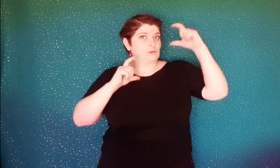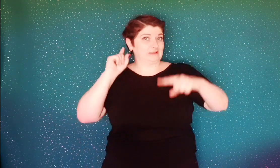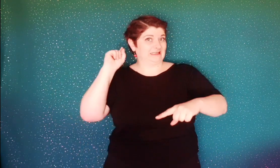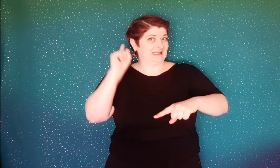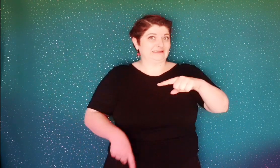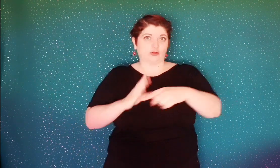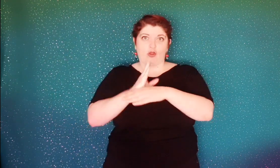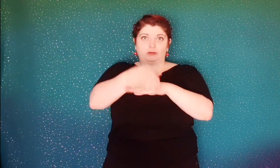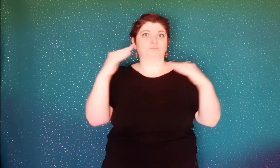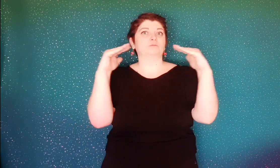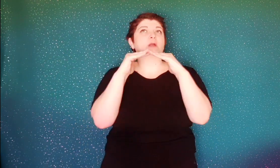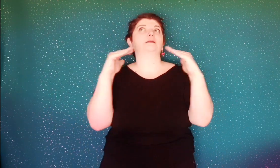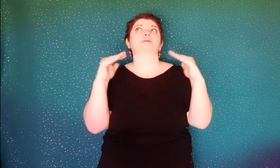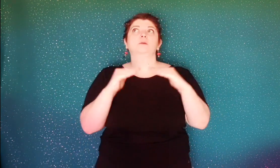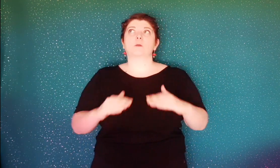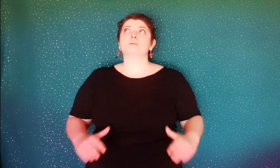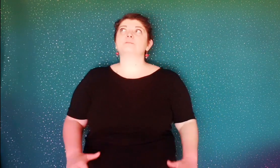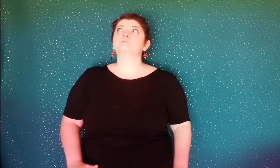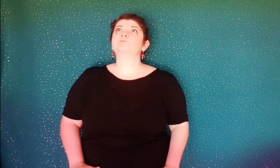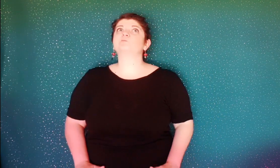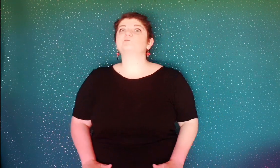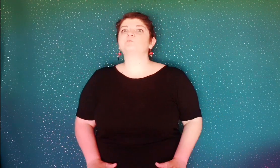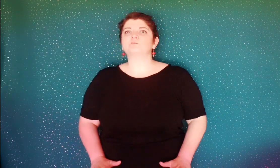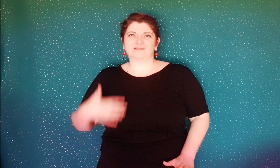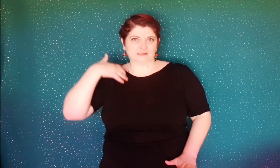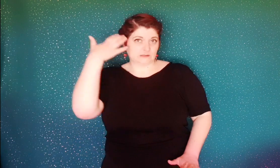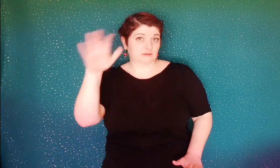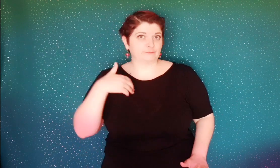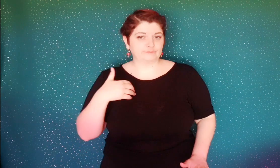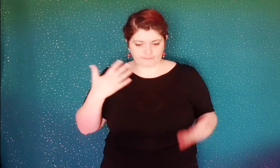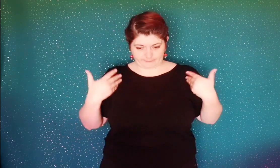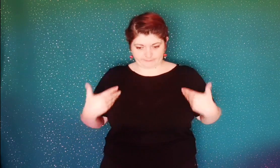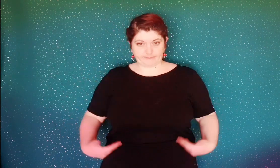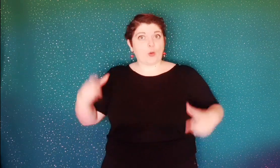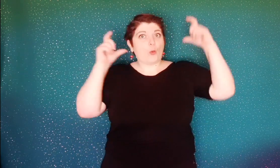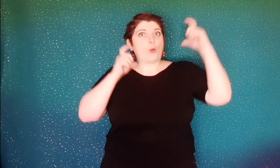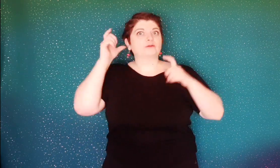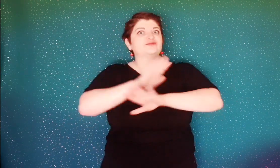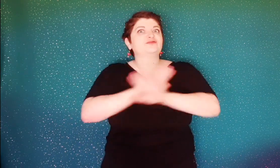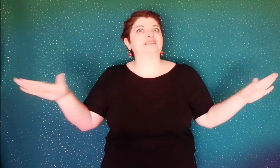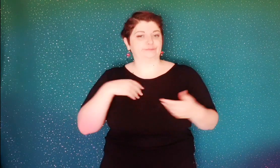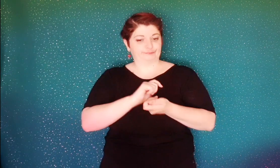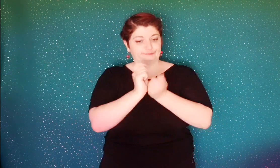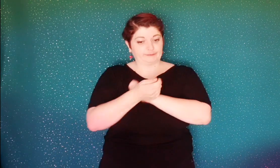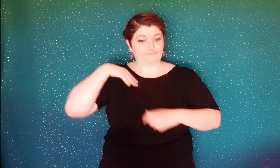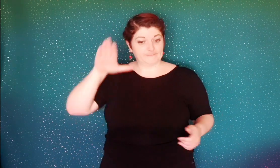Il sait bien que les ours n'ont pas le droit d'entrer dans les maisons. Mais maintenant qu'il est un